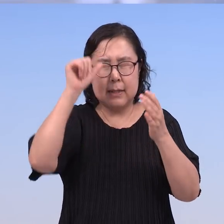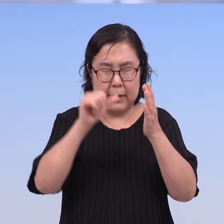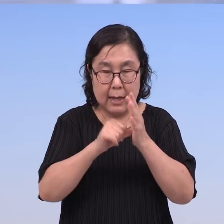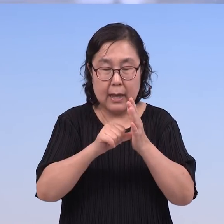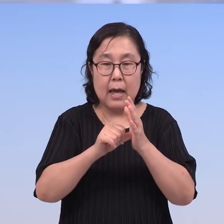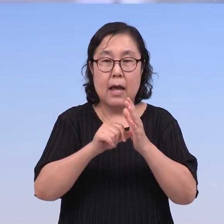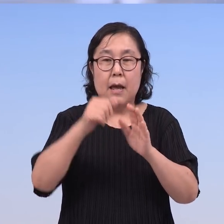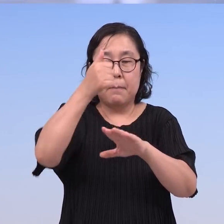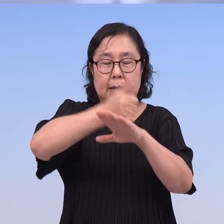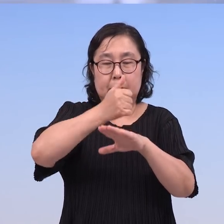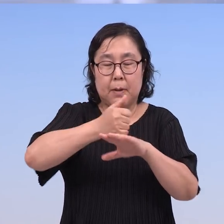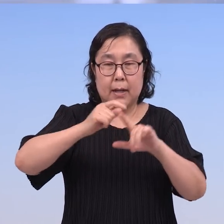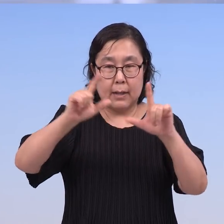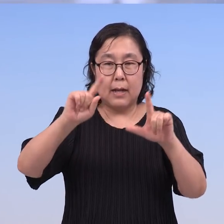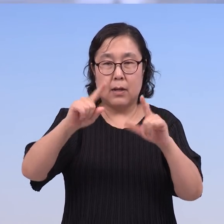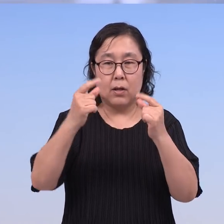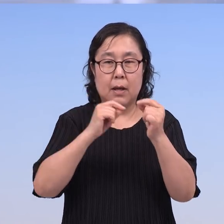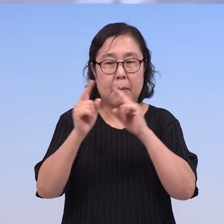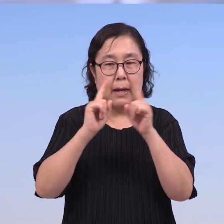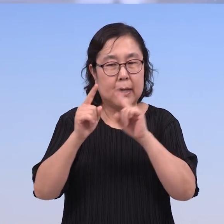않기를 원합니다.